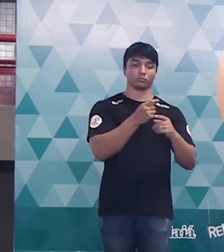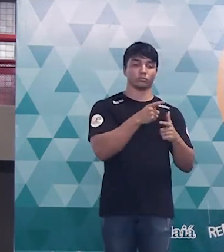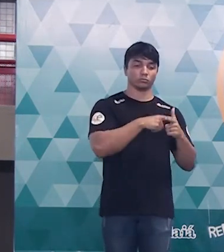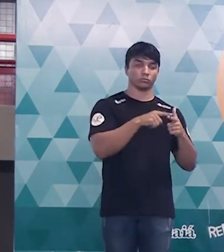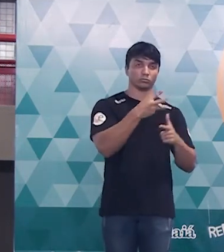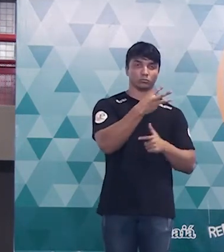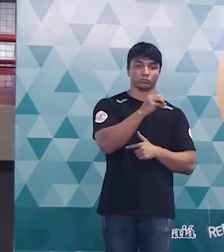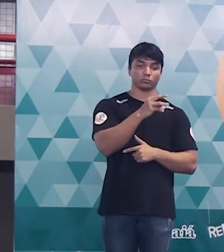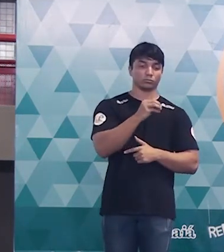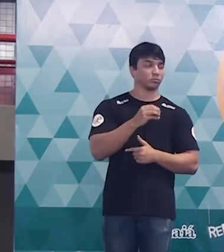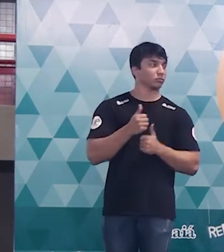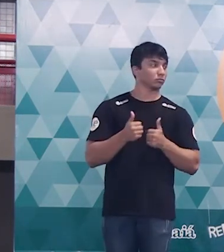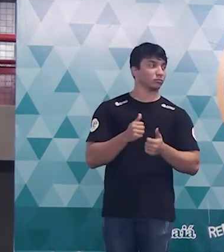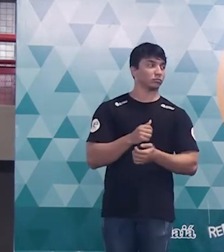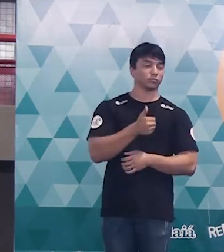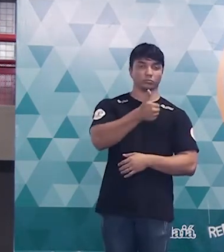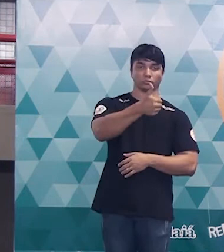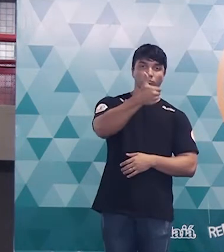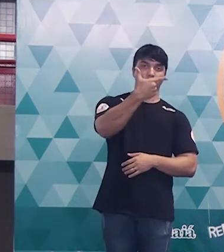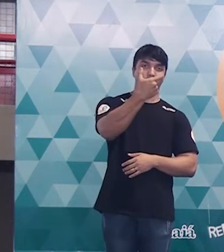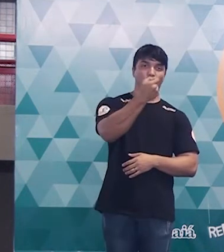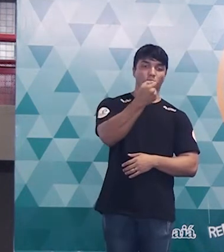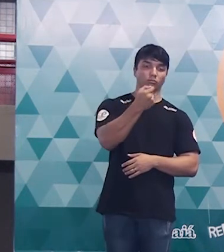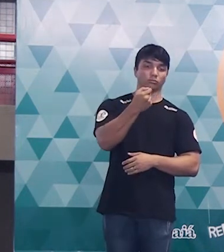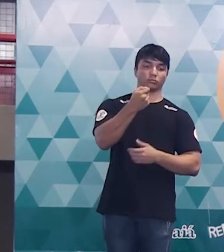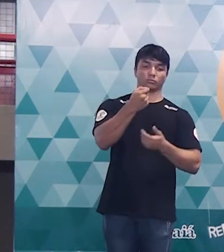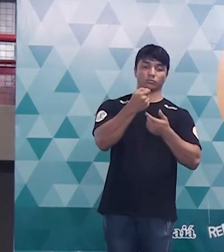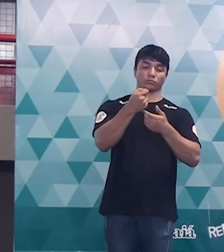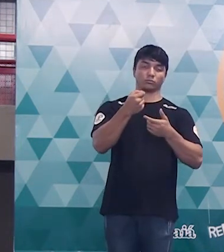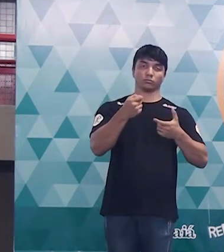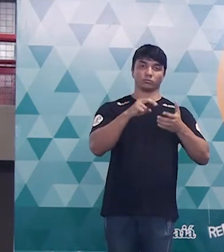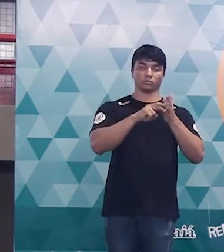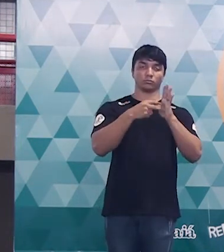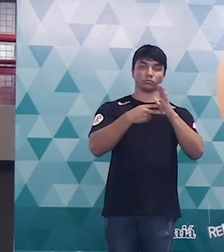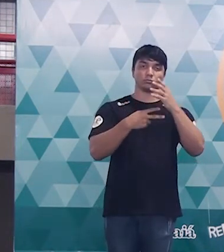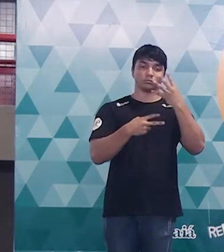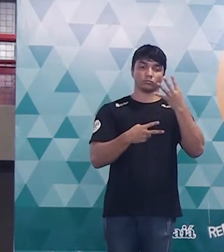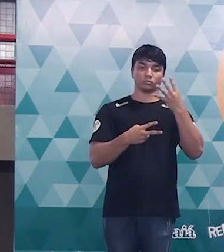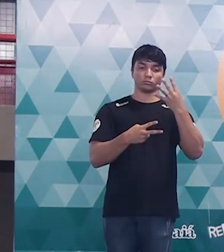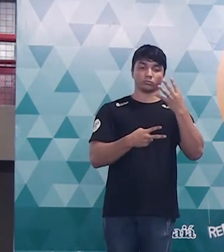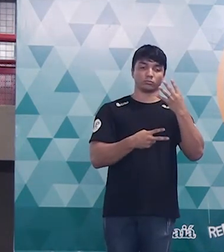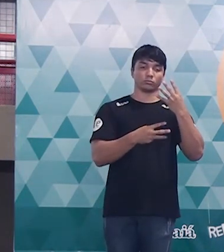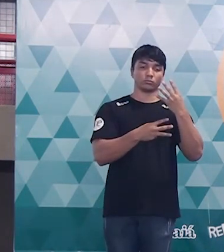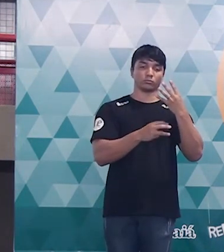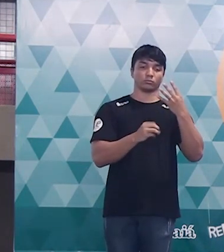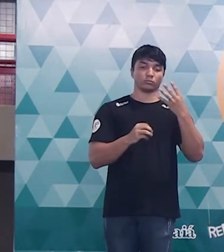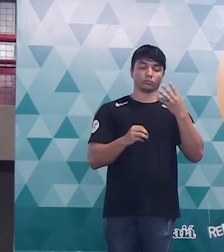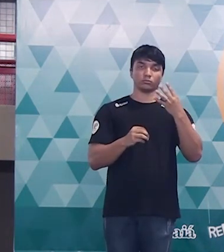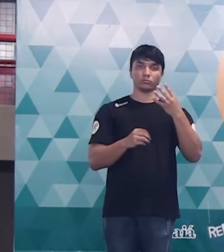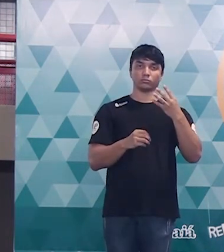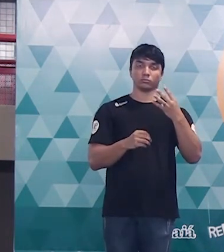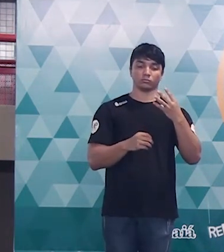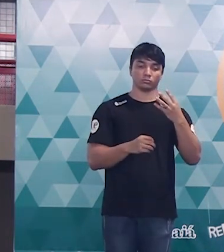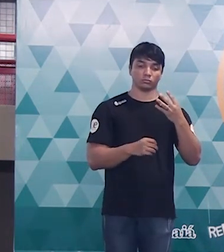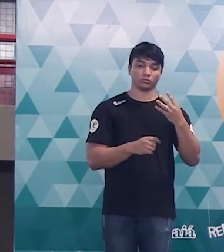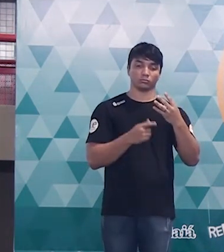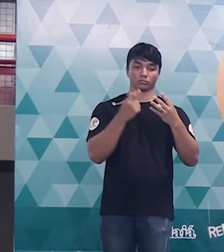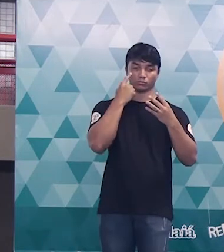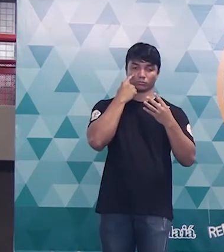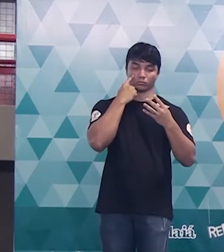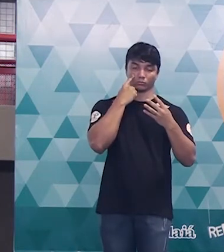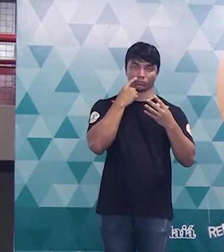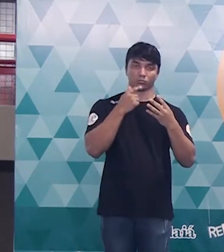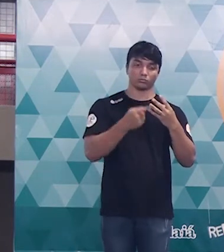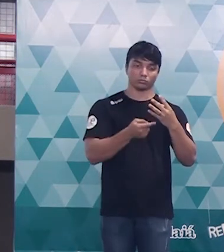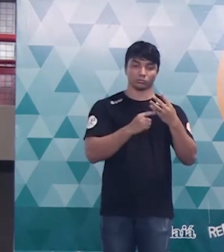Por 30. 120 por 30 dá 4. Ali eu falei errado, né? 120 por